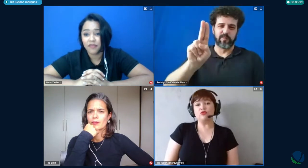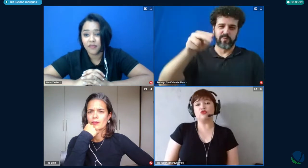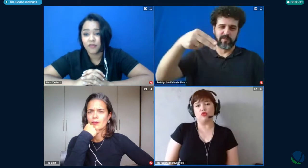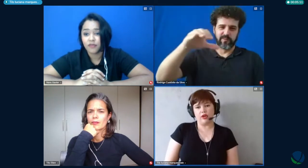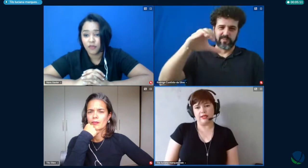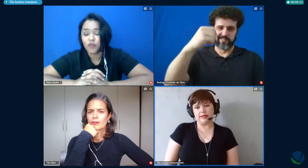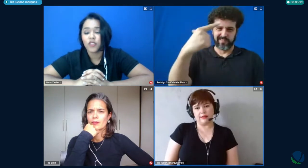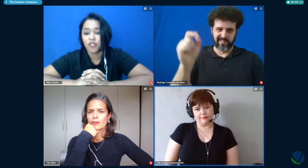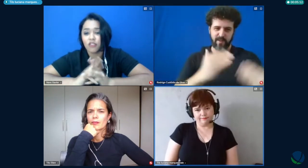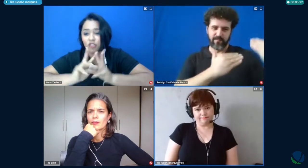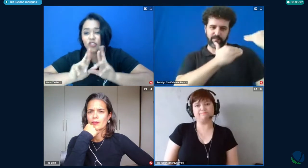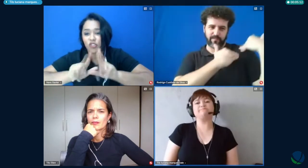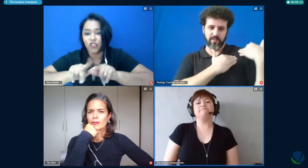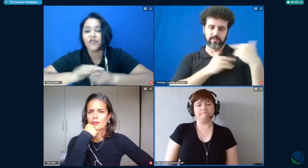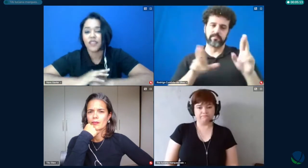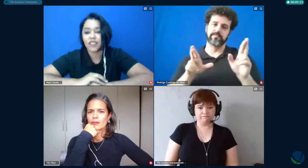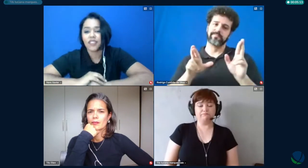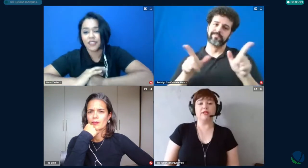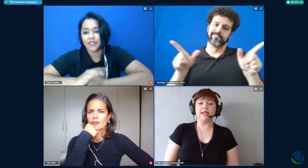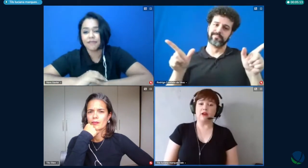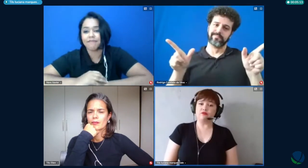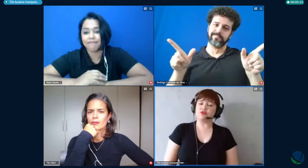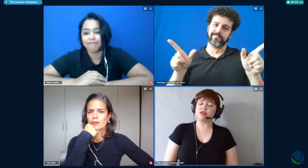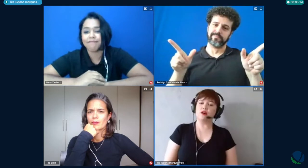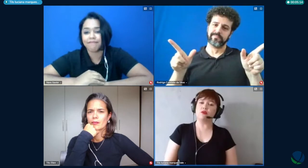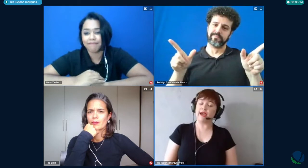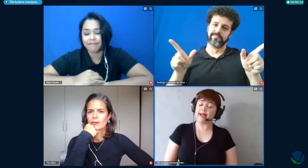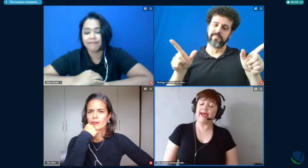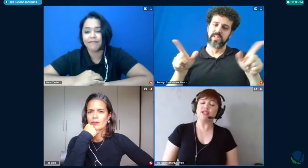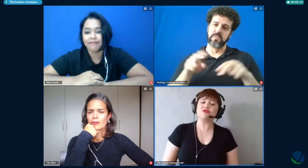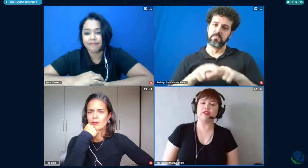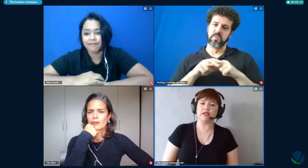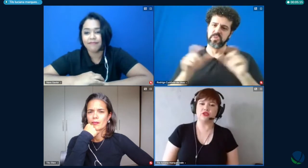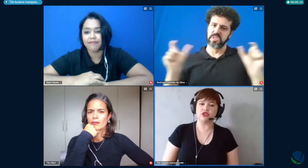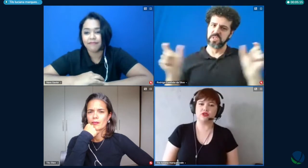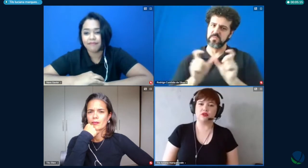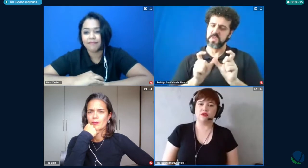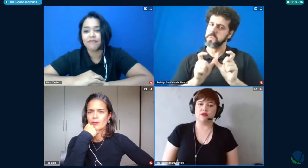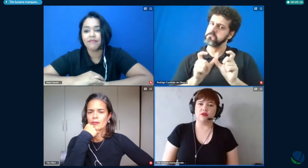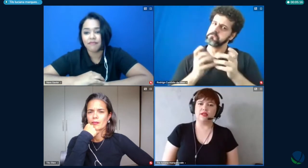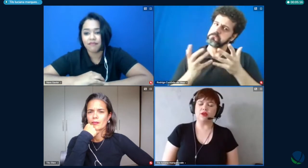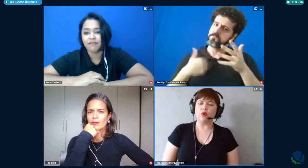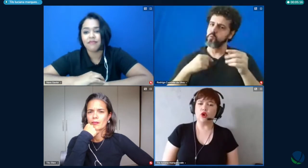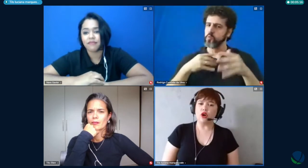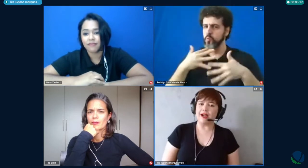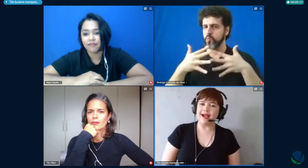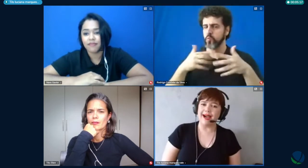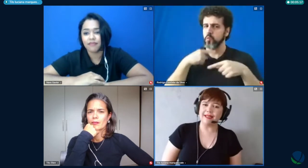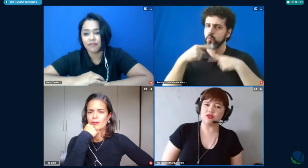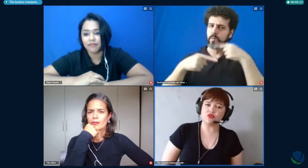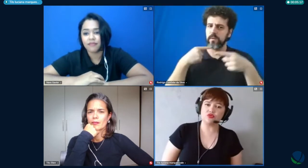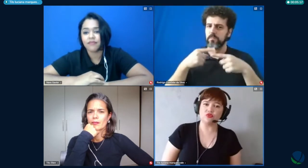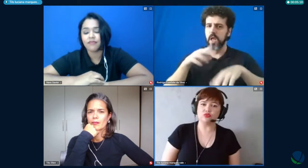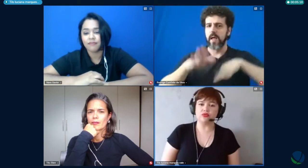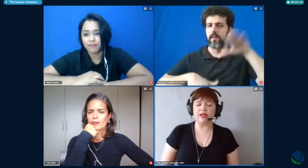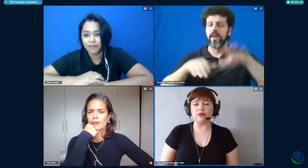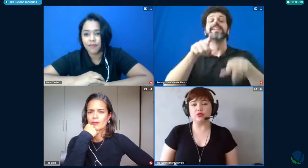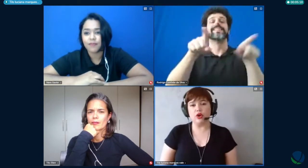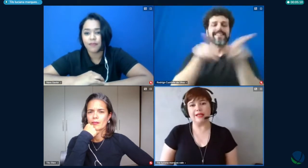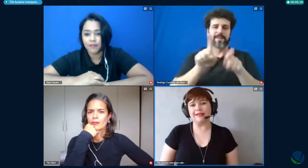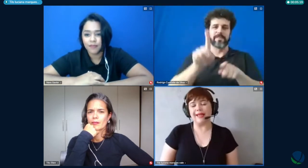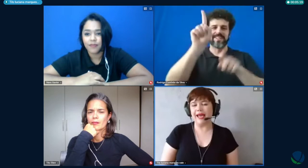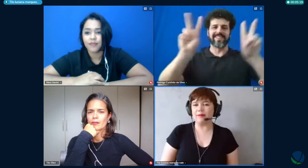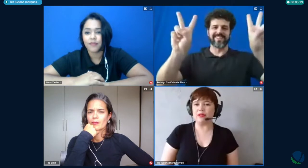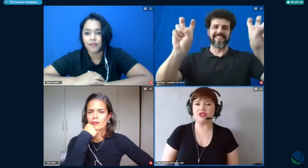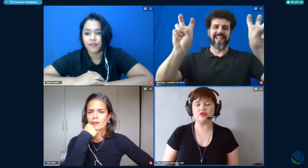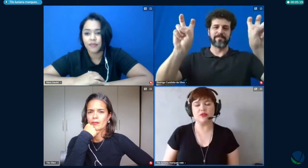as funções, que a função, ela é diferente. Então, colocar isso junto,